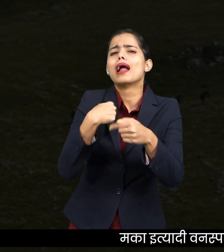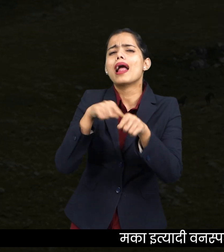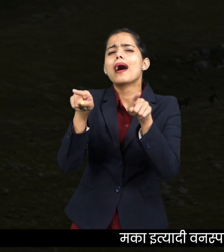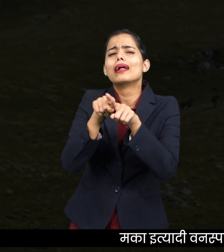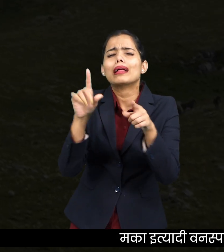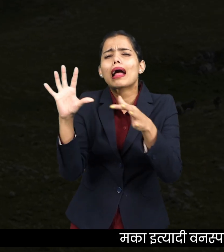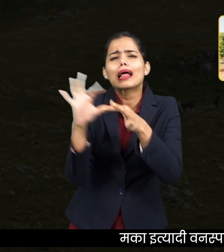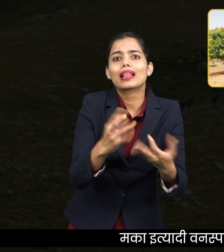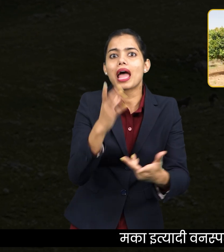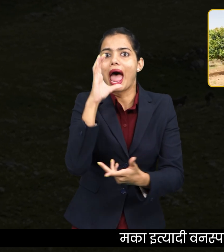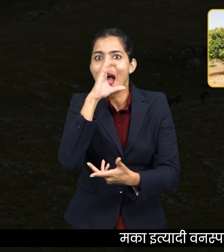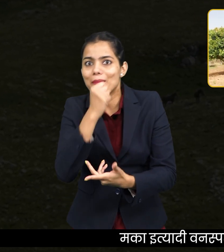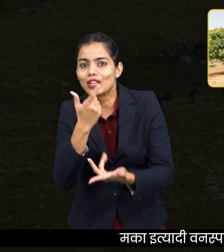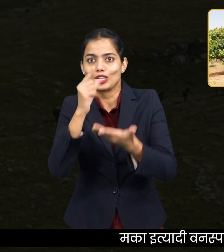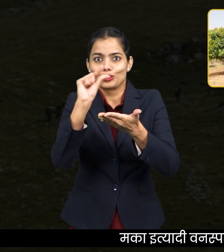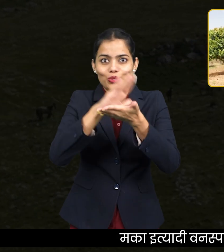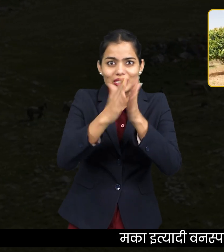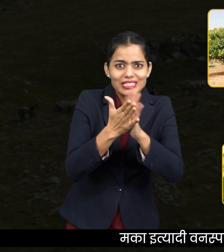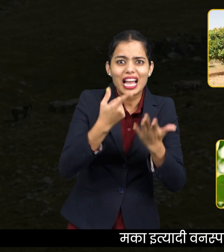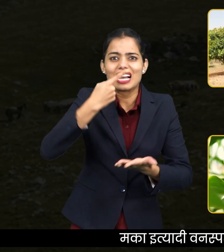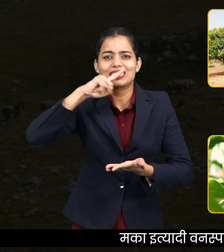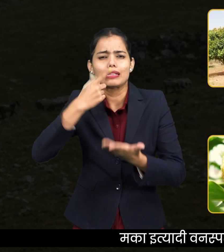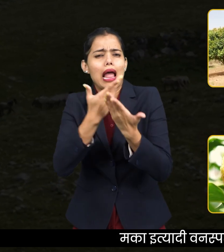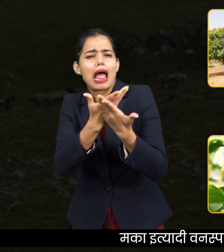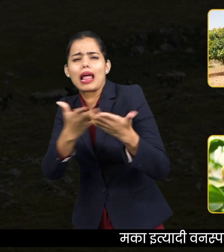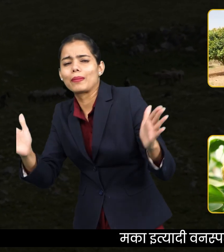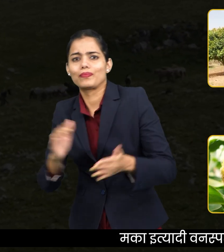मका इत्यादी वनस्पतींच्या बाबतीतही हेच आहे.